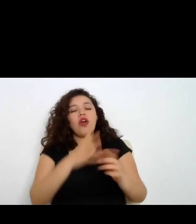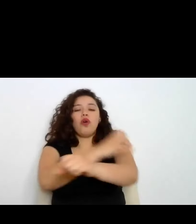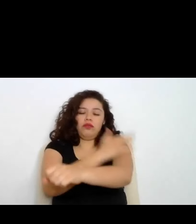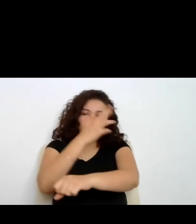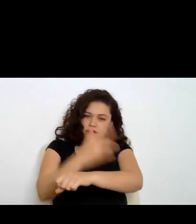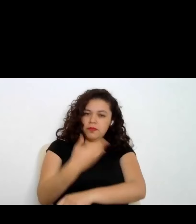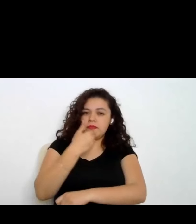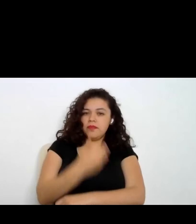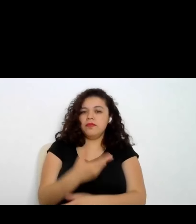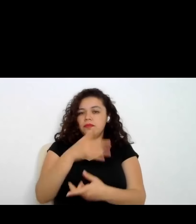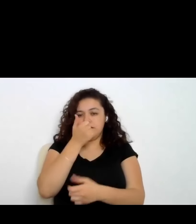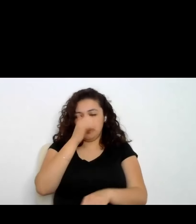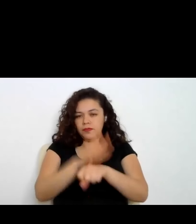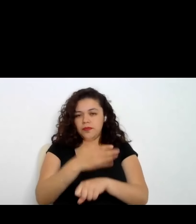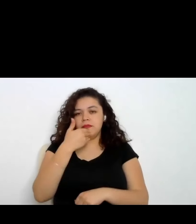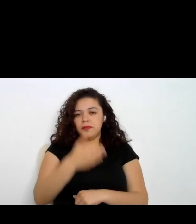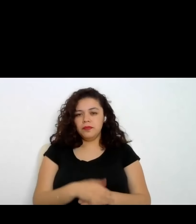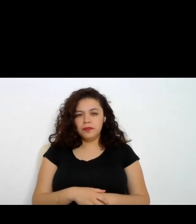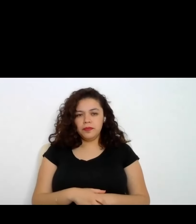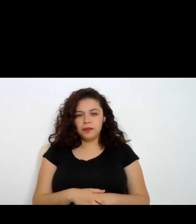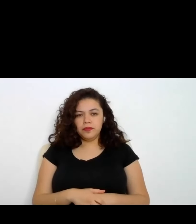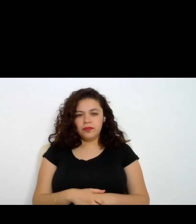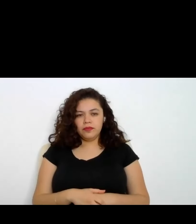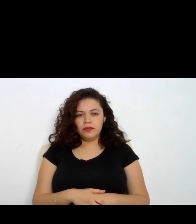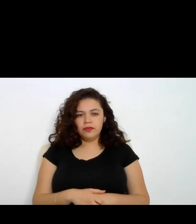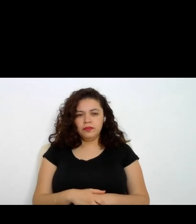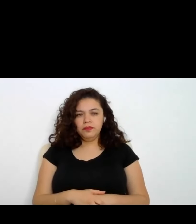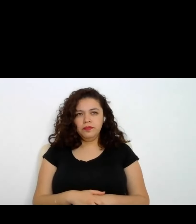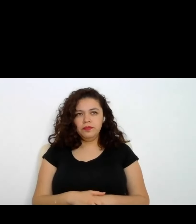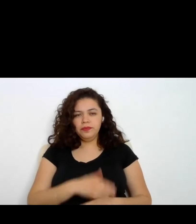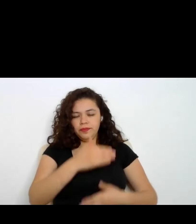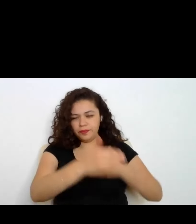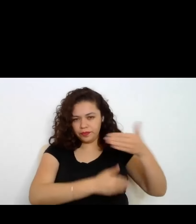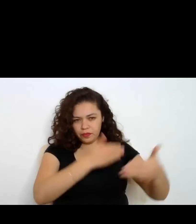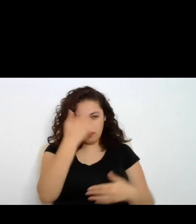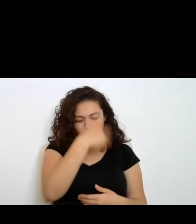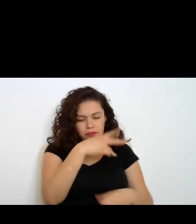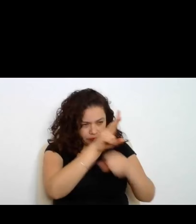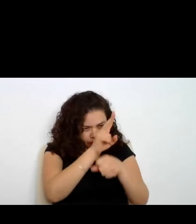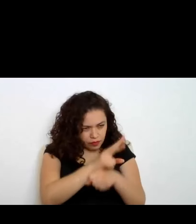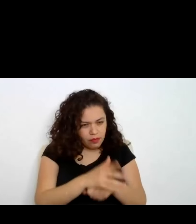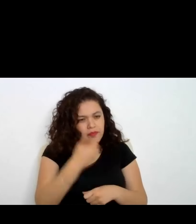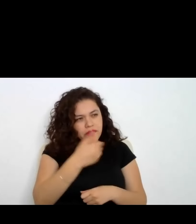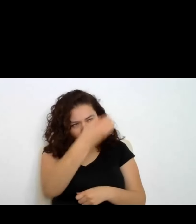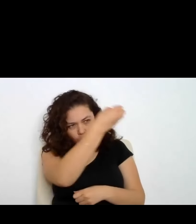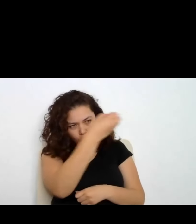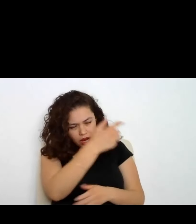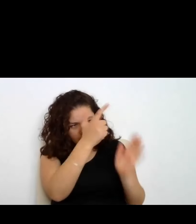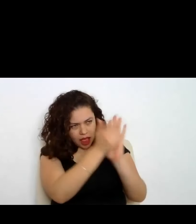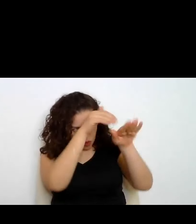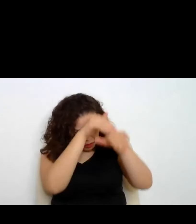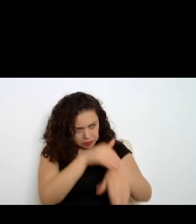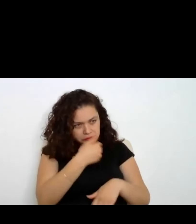y administrado. Verificar que los procesos se hagan conforme a lo que dice la ley. Y, en